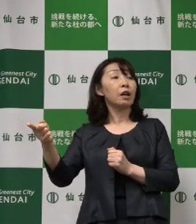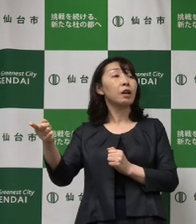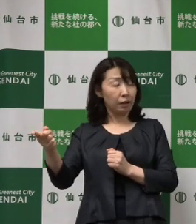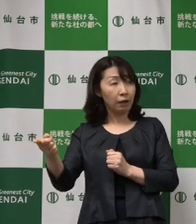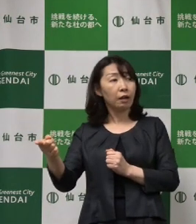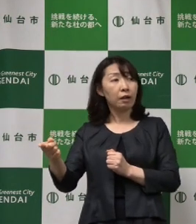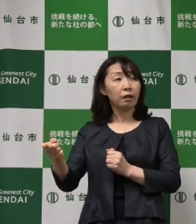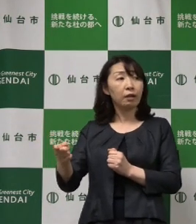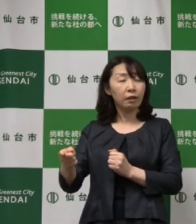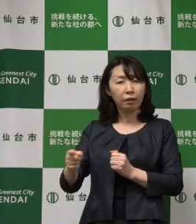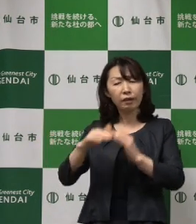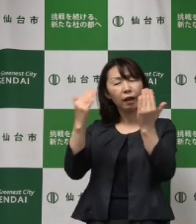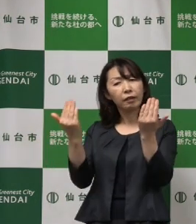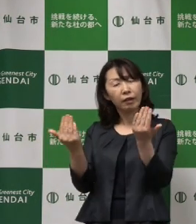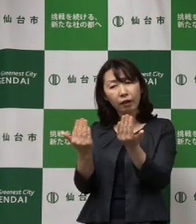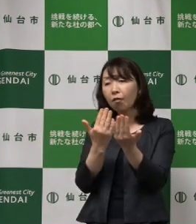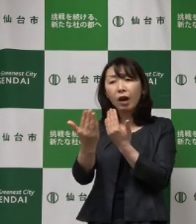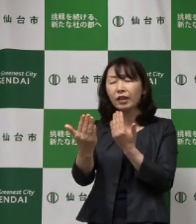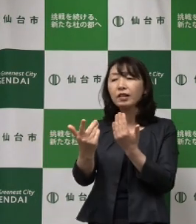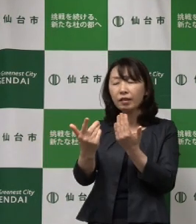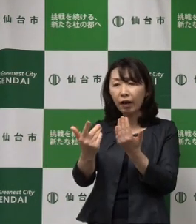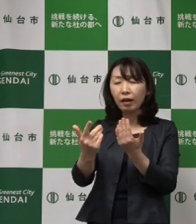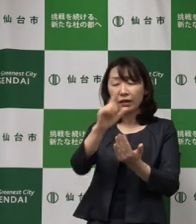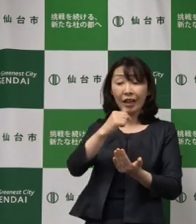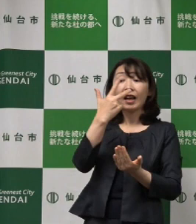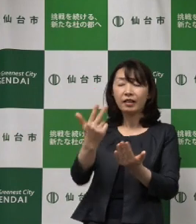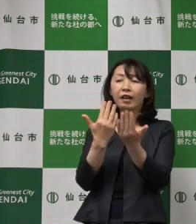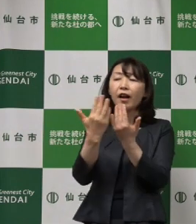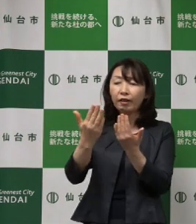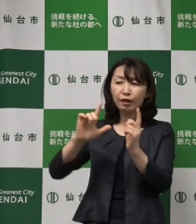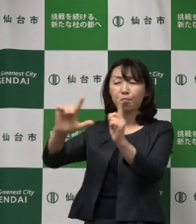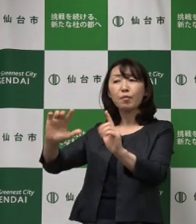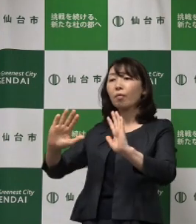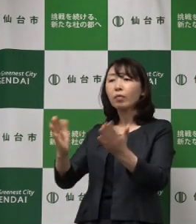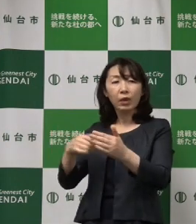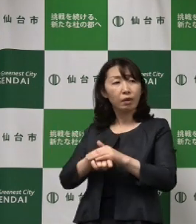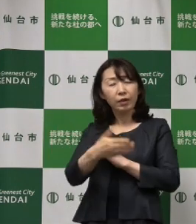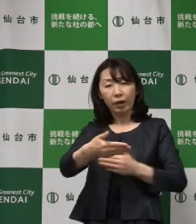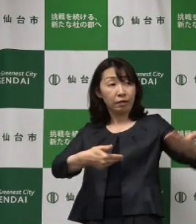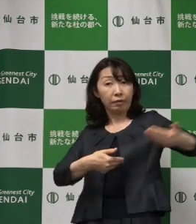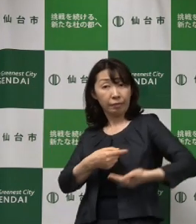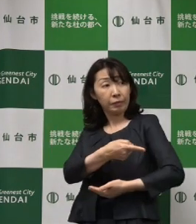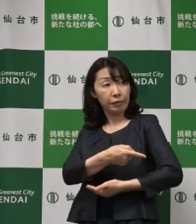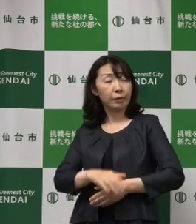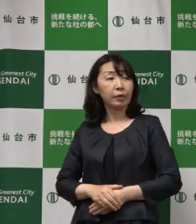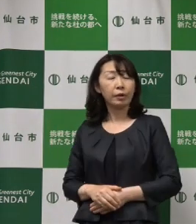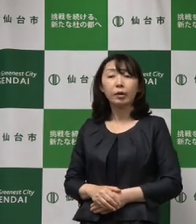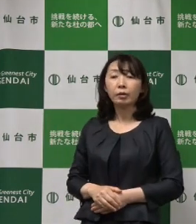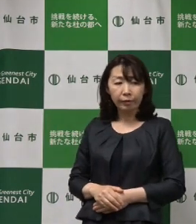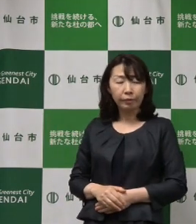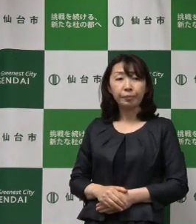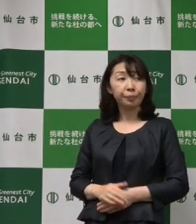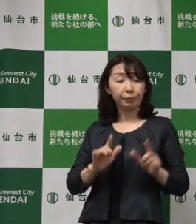からその明確な指針が示されてないのではないかという声も一部に上がっていたんですけれども、そのようなところについてはどのようにお考えでしょうか。 これは多